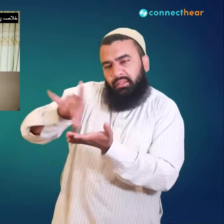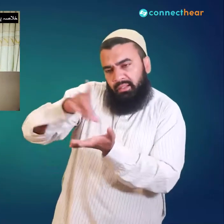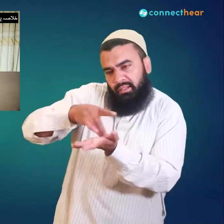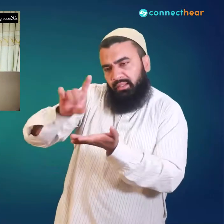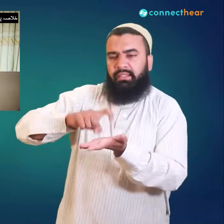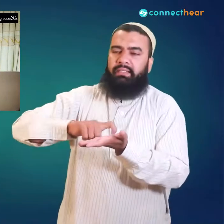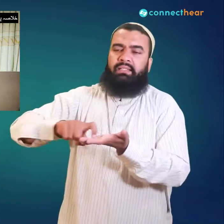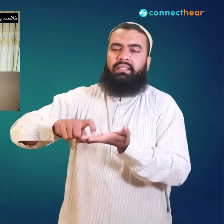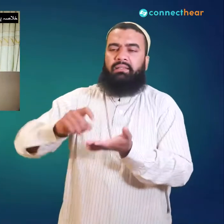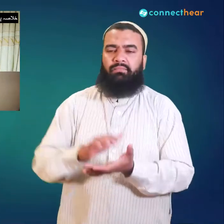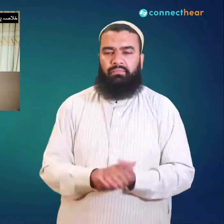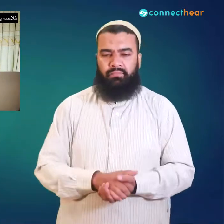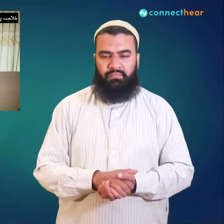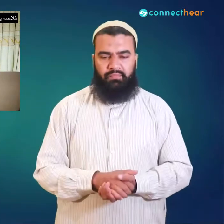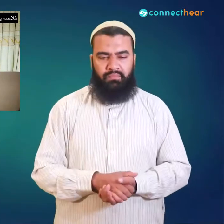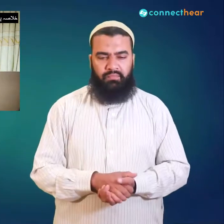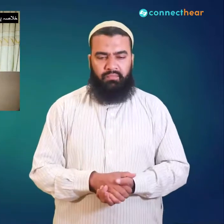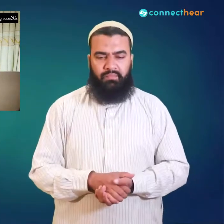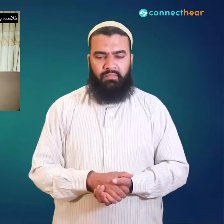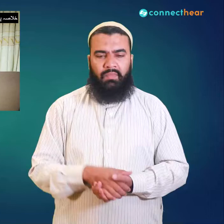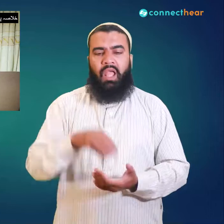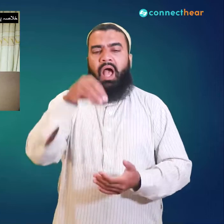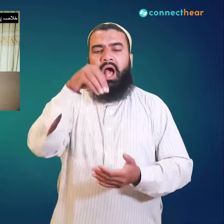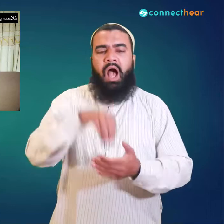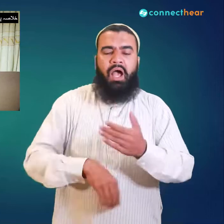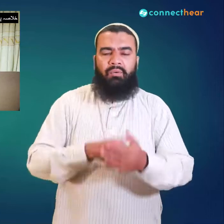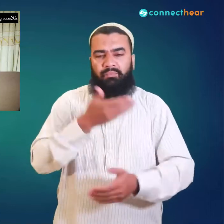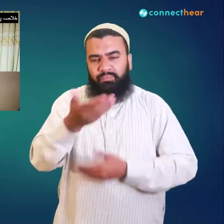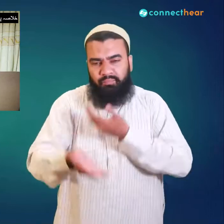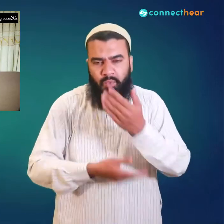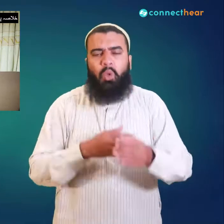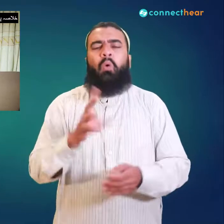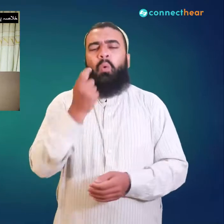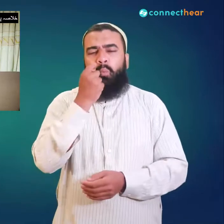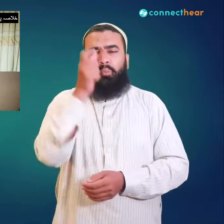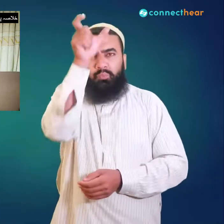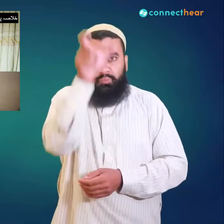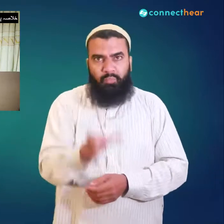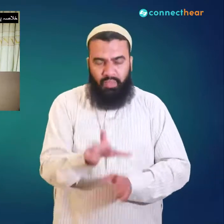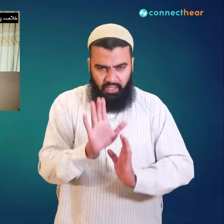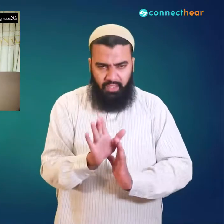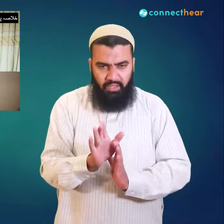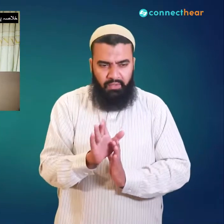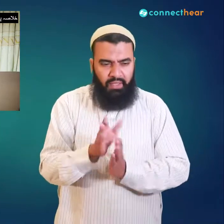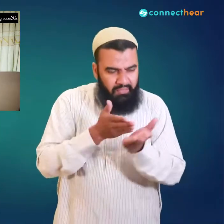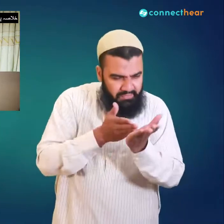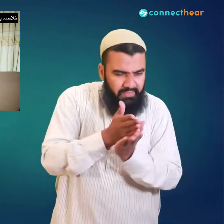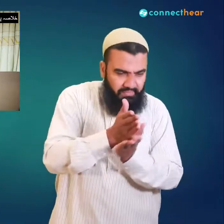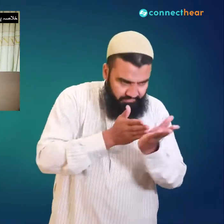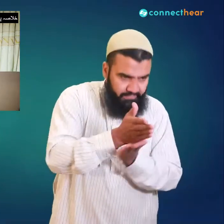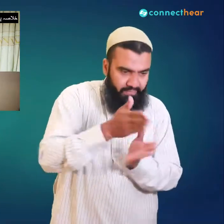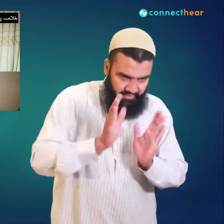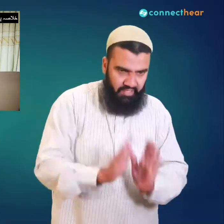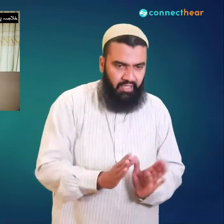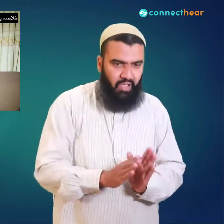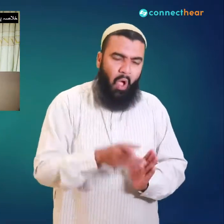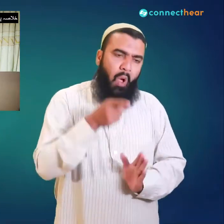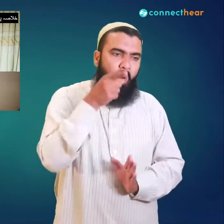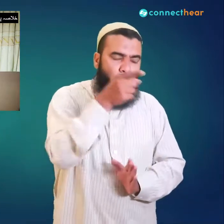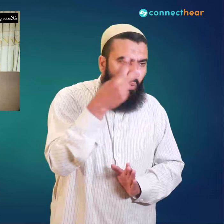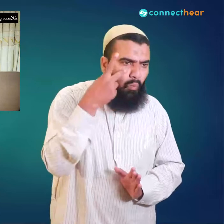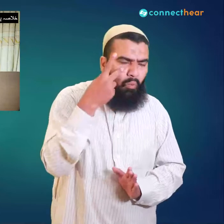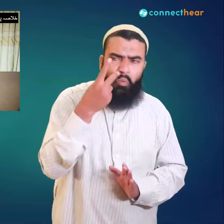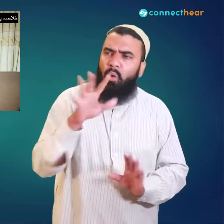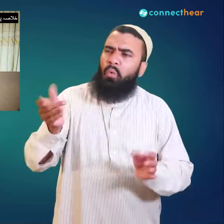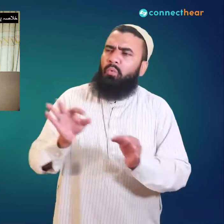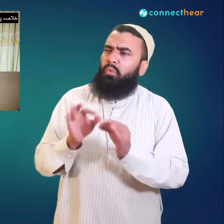ہے۔ نمبر 8، ابن السبیل، راہگیر اور مسافر۔ یہ فرمایا گیا کہ سفر میں چونکہ مشکلات ہوتی ہیں تو